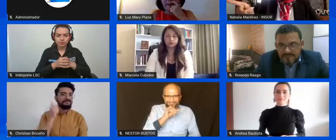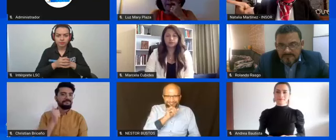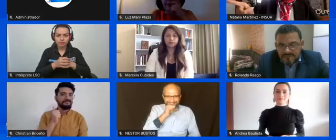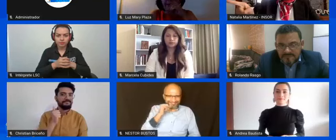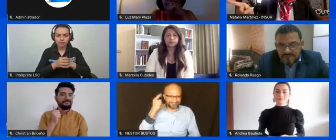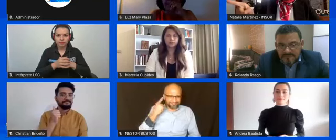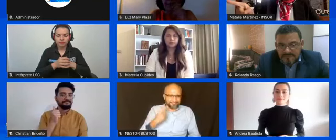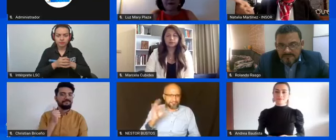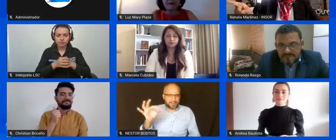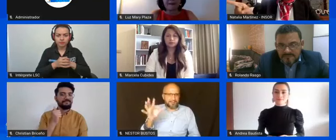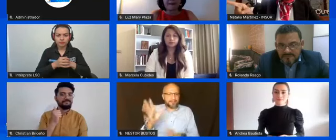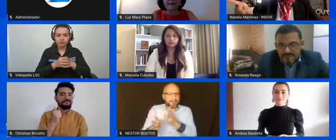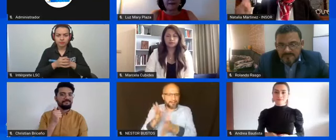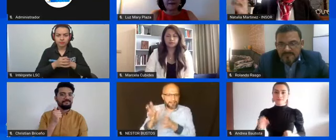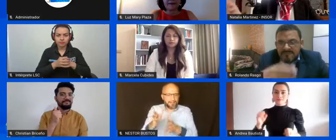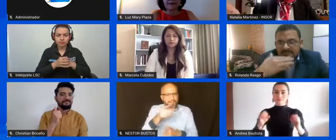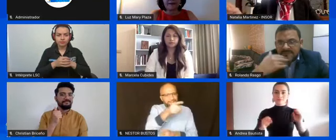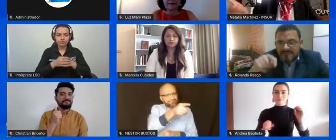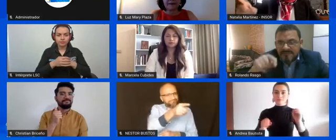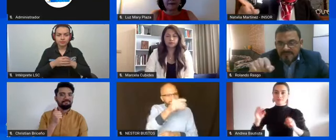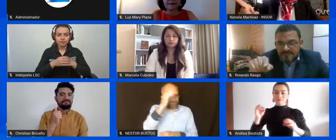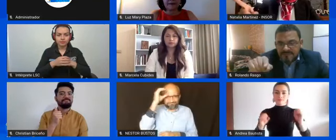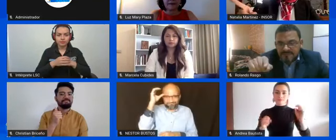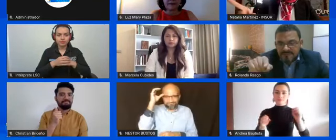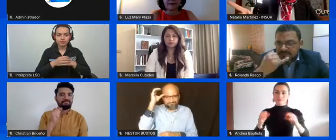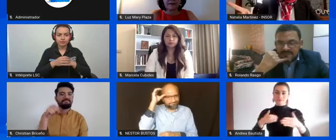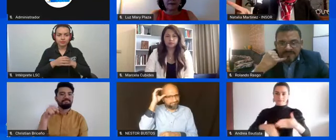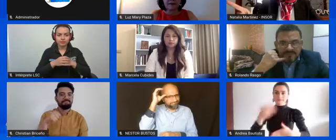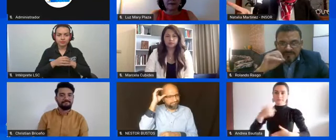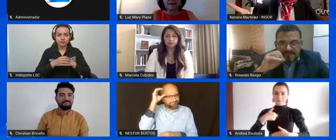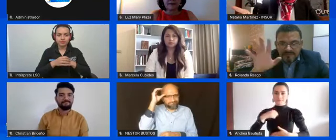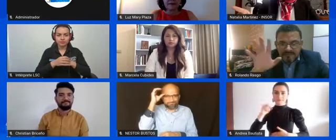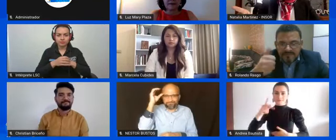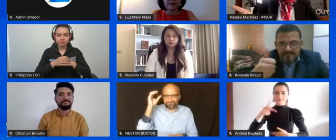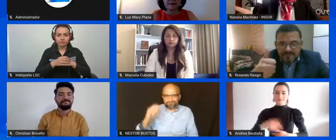Andrea está mejor. Andrea está mejor. Empiezas tú, Andrea.